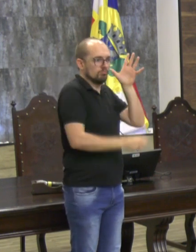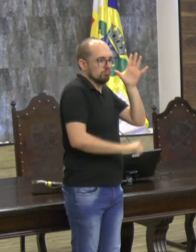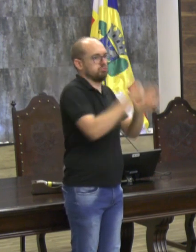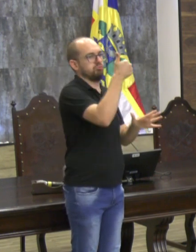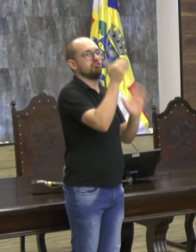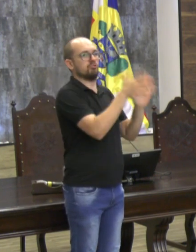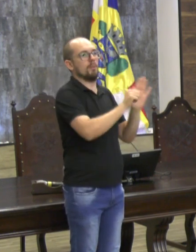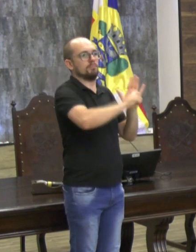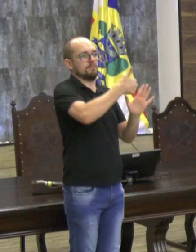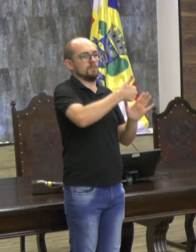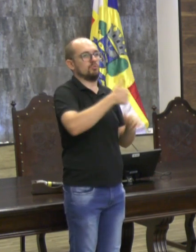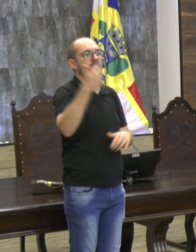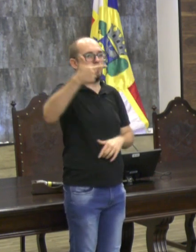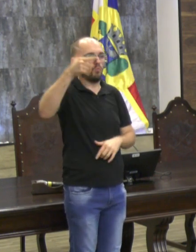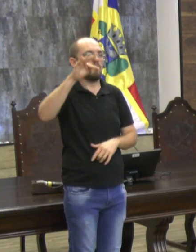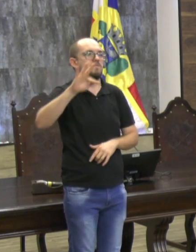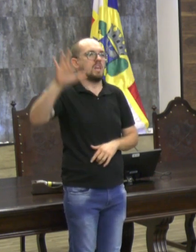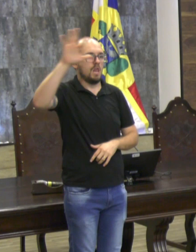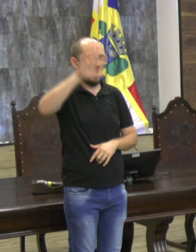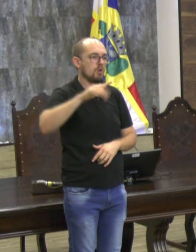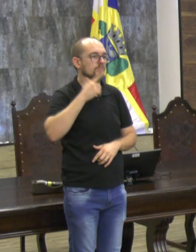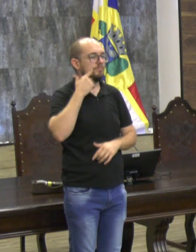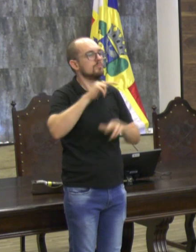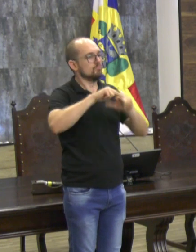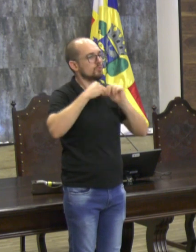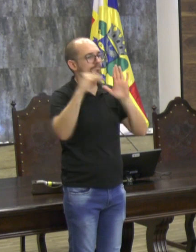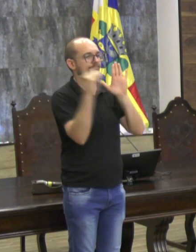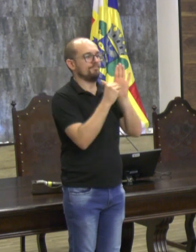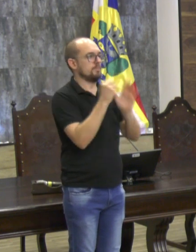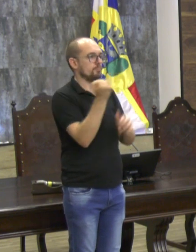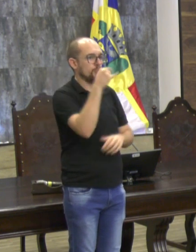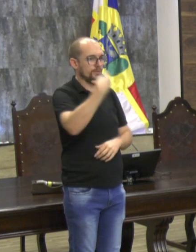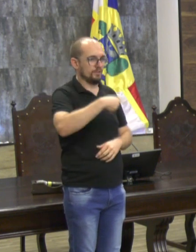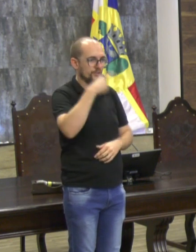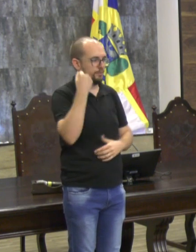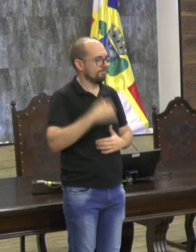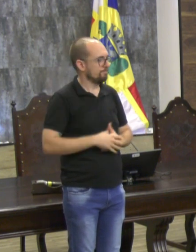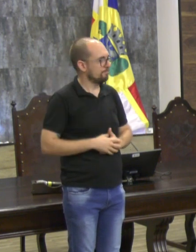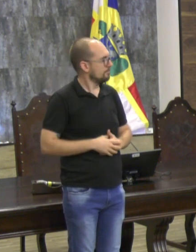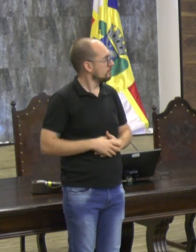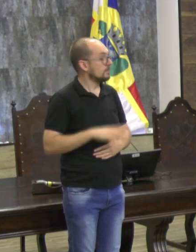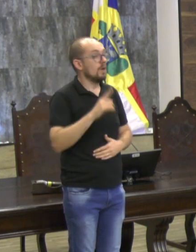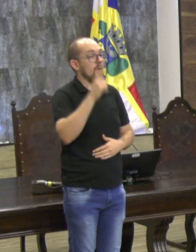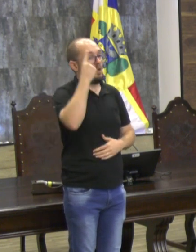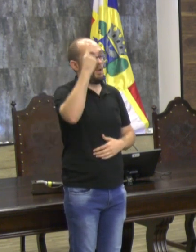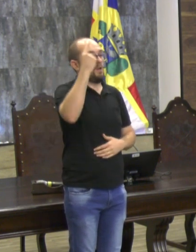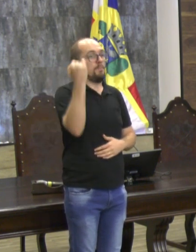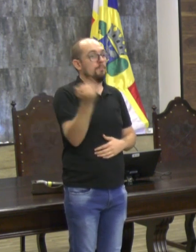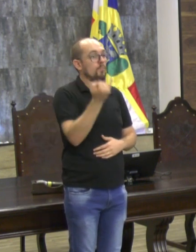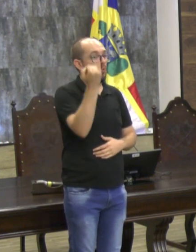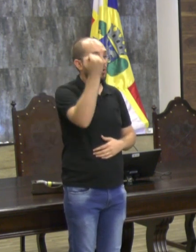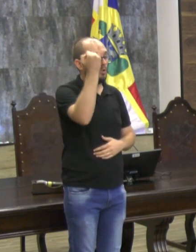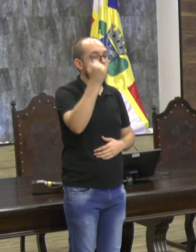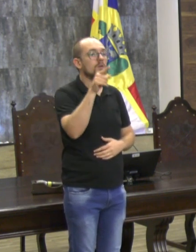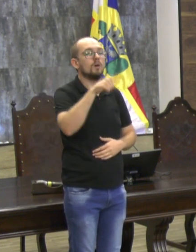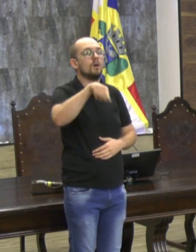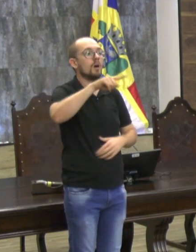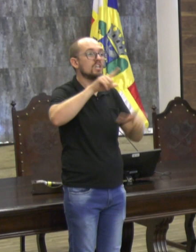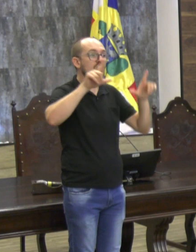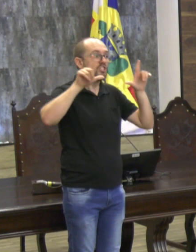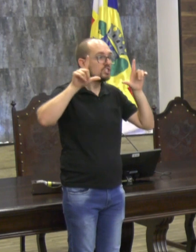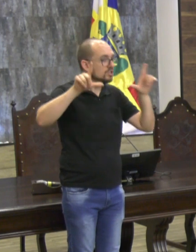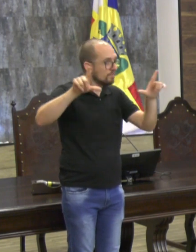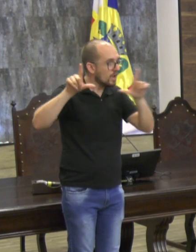meio do presidente a gente já conseguiu implantar essa data tão importante para a nossa cidade. Mais um recado importante. Para pegar o certificado, para